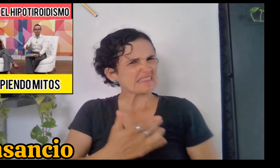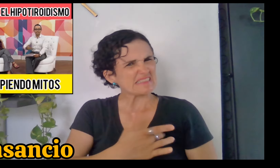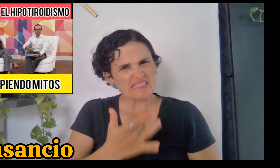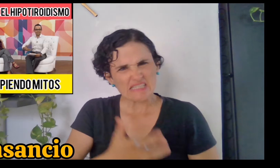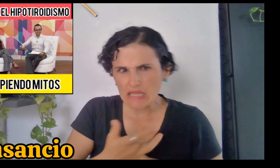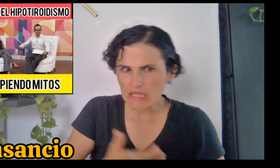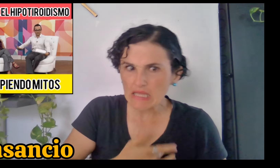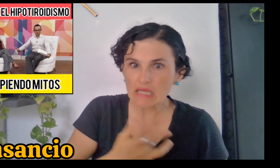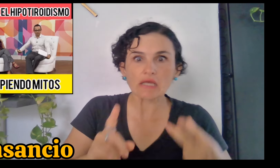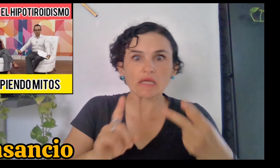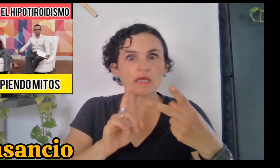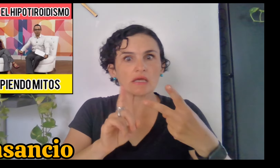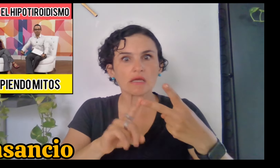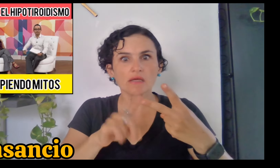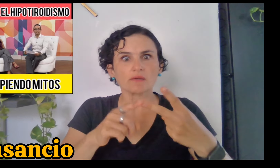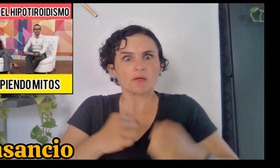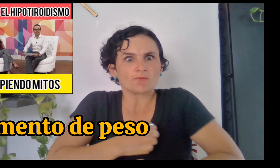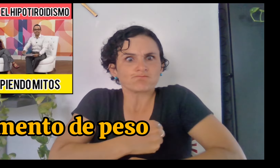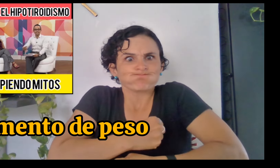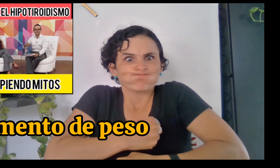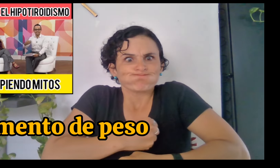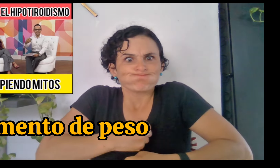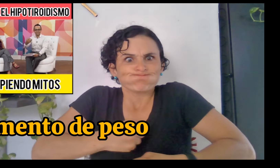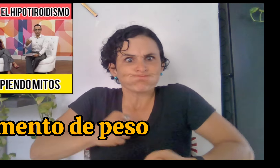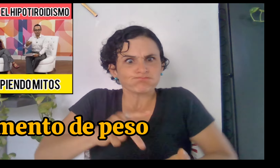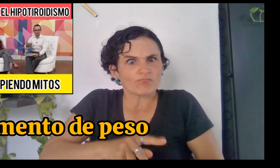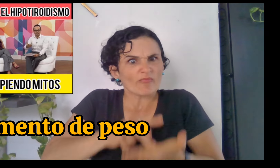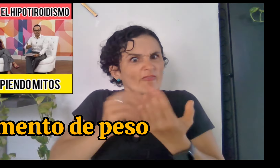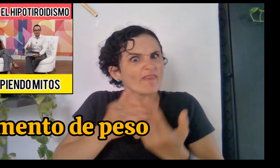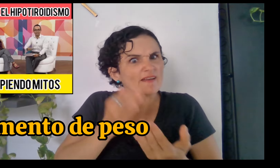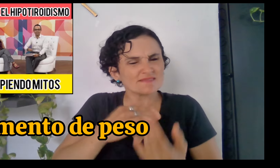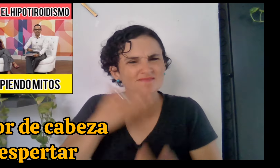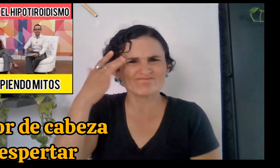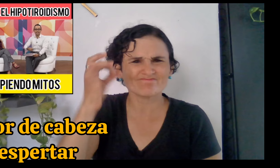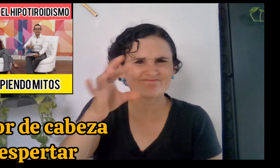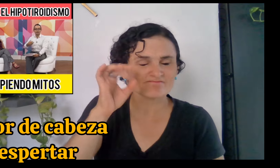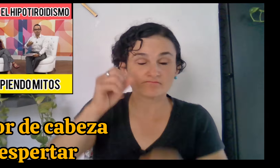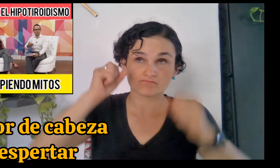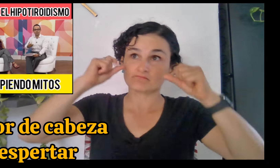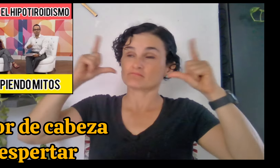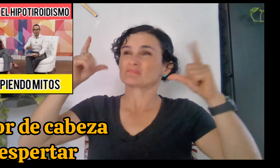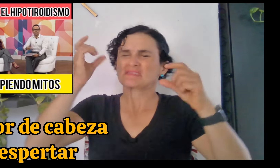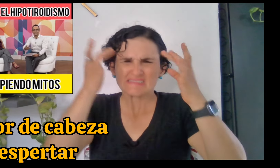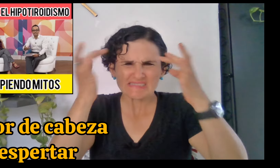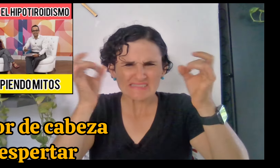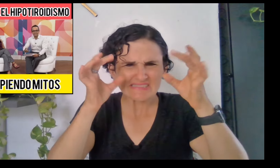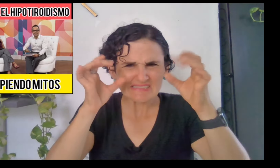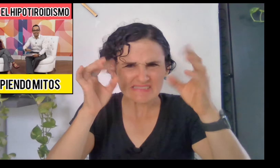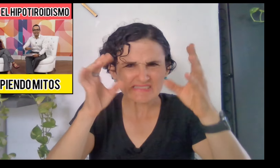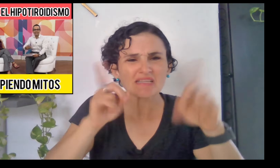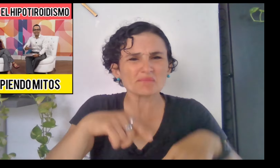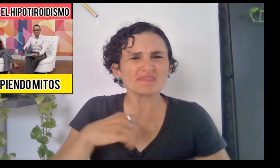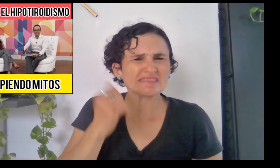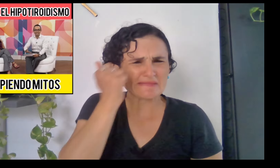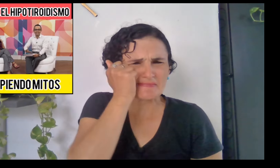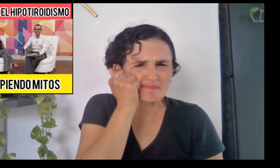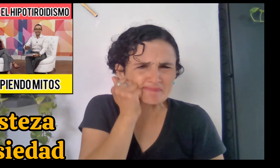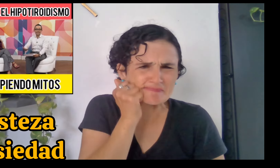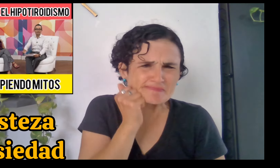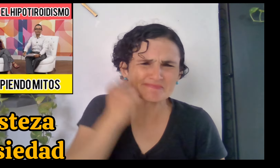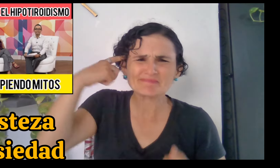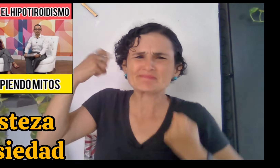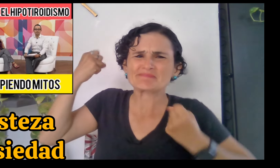Segundo, si estás aumentando de peso fácilmente, si tienes dolor de cabeza al despertar. Junto con eso, si sufres de tristeza,